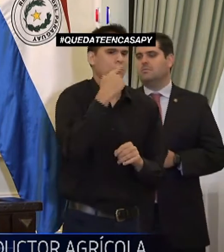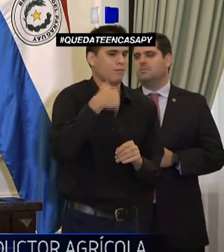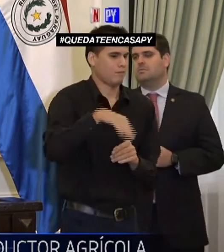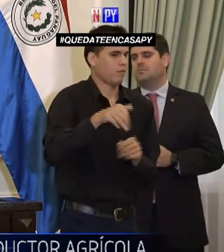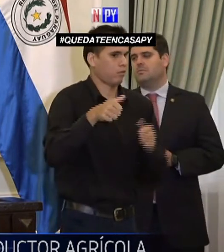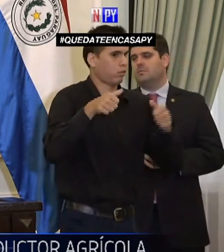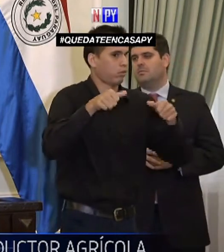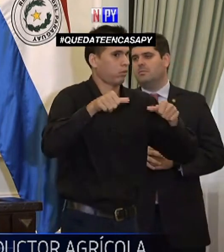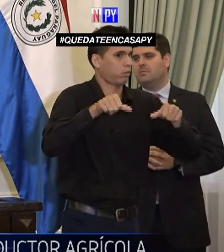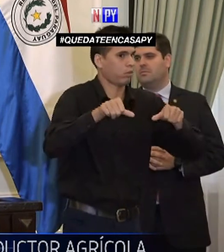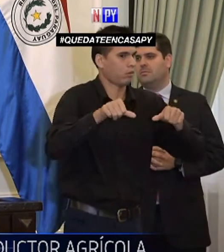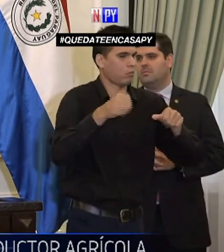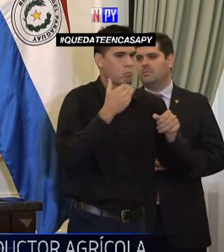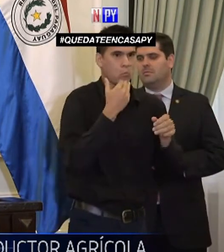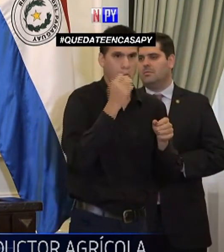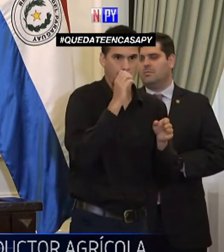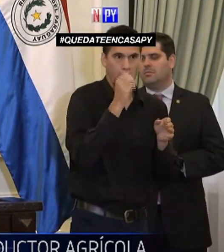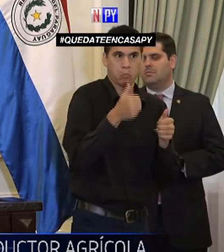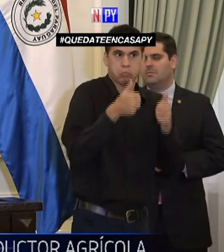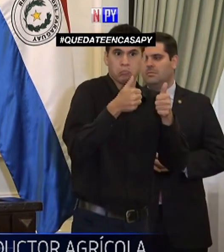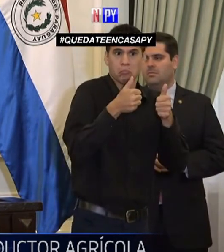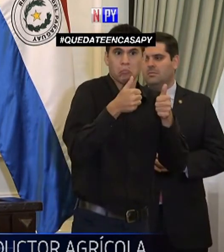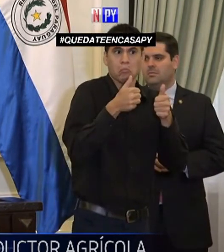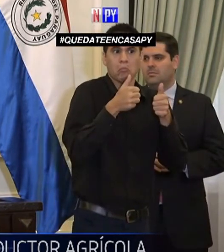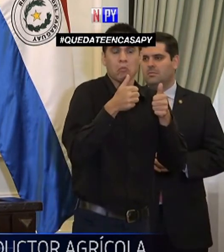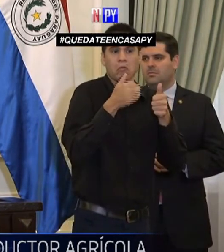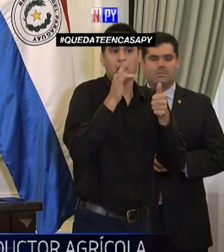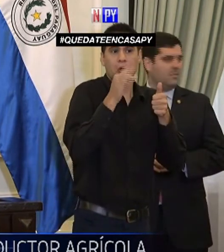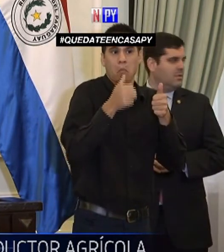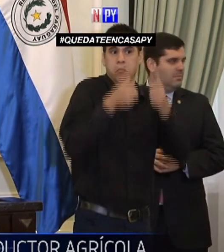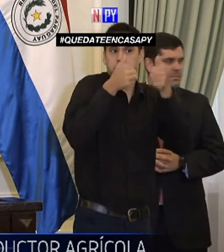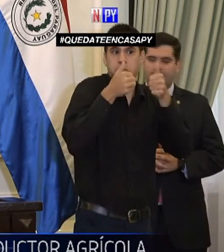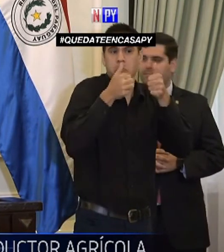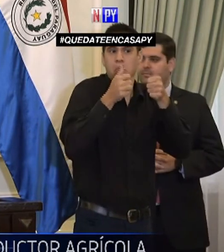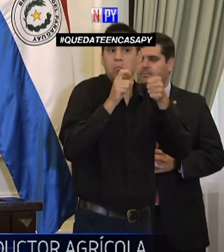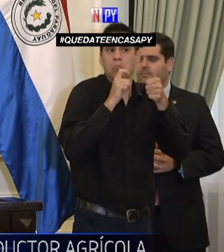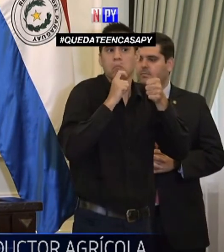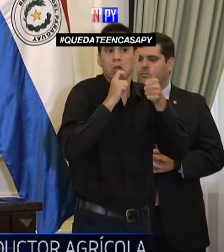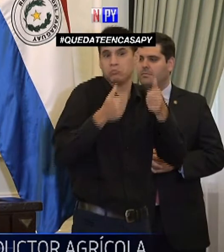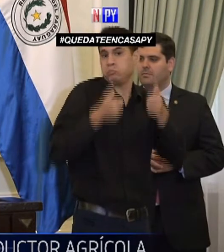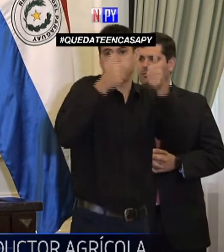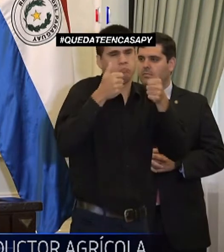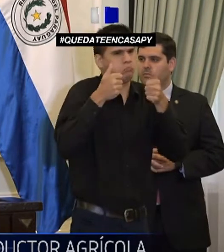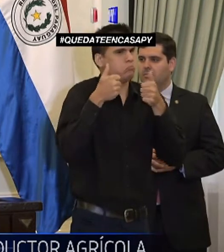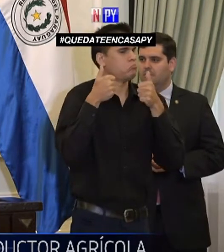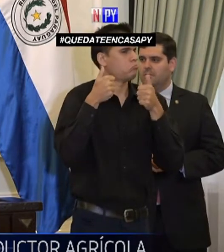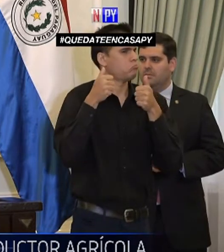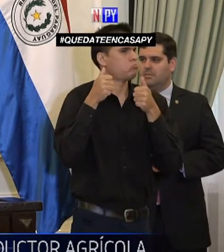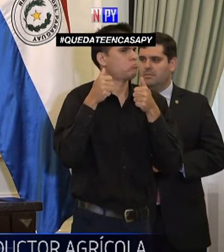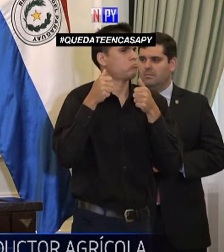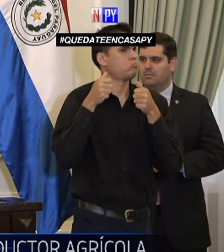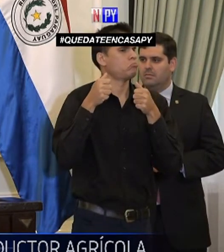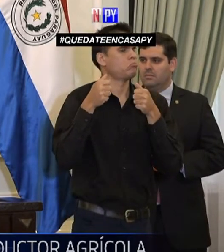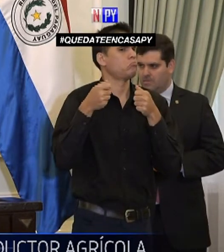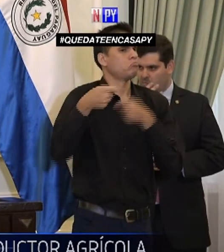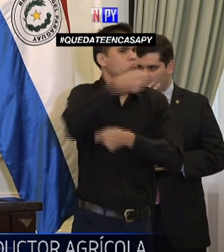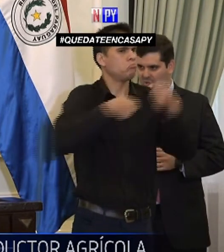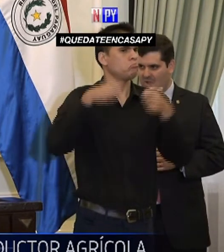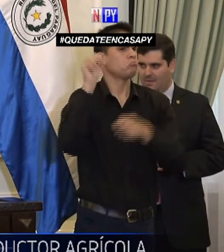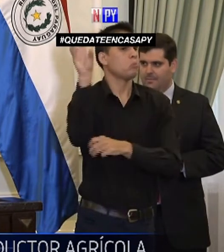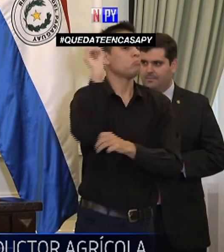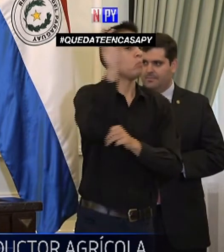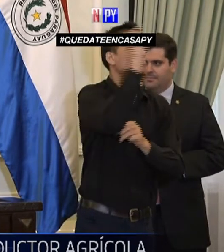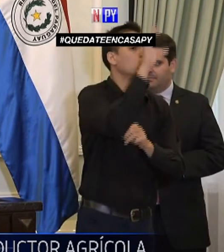Tuvimos récord en enero, récord febrero, y marzo nuevamente muy buenos números. Lo que hace